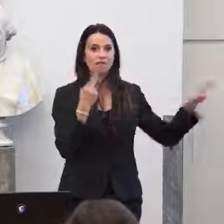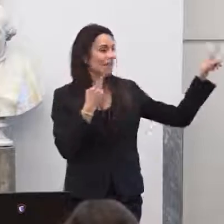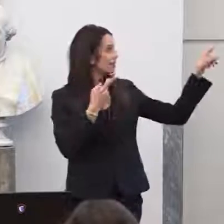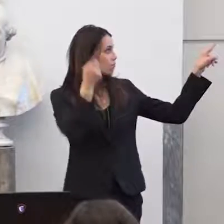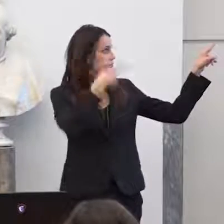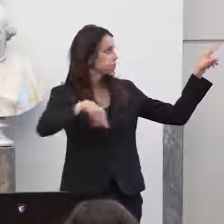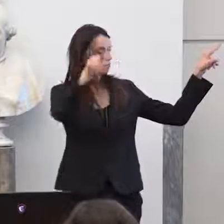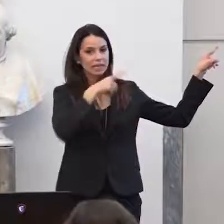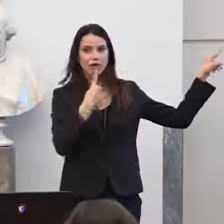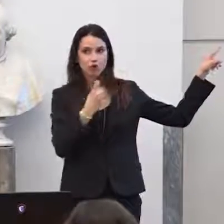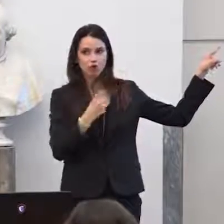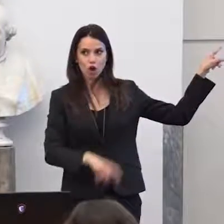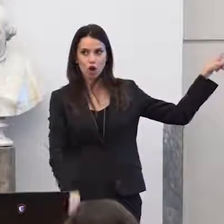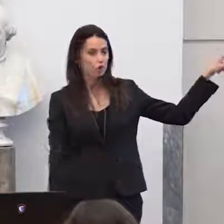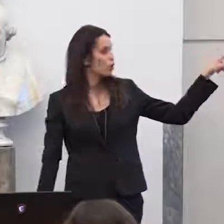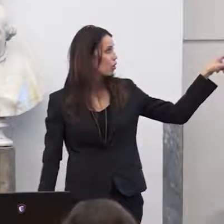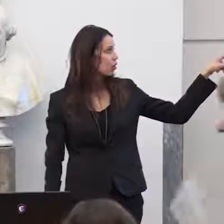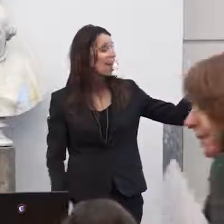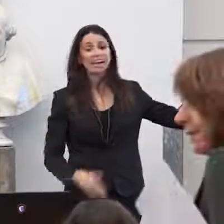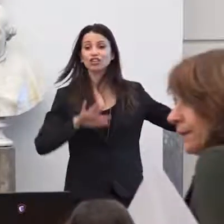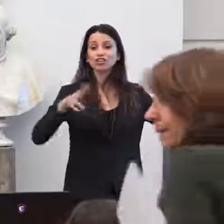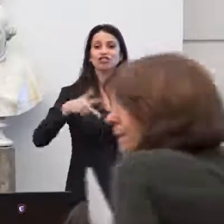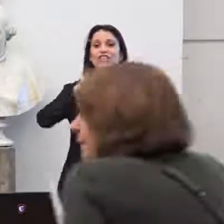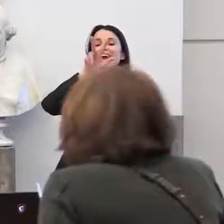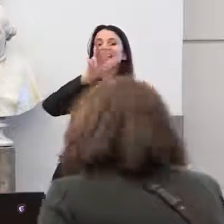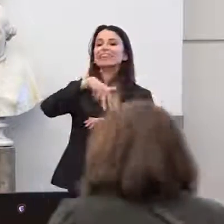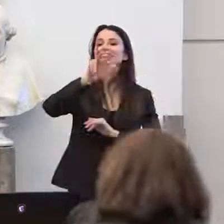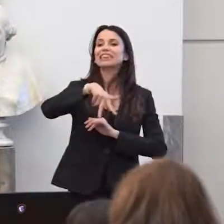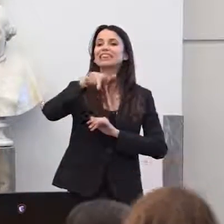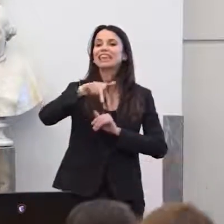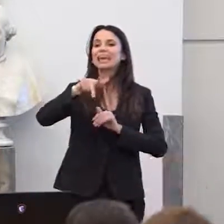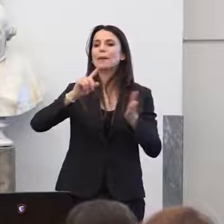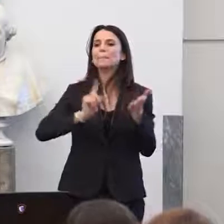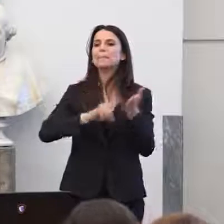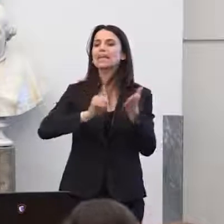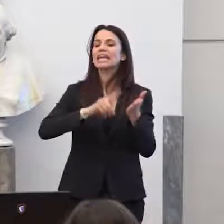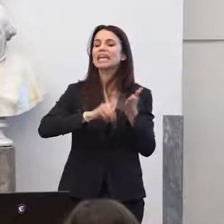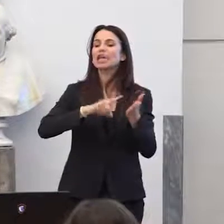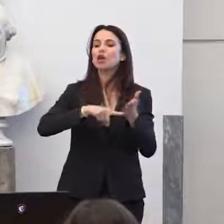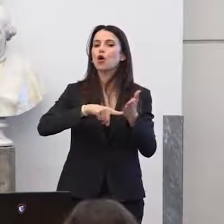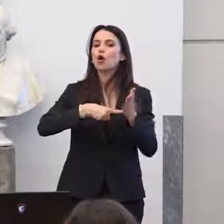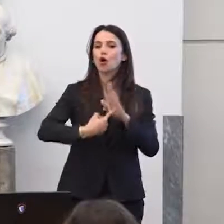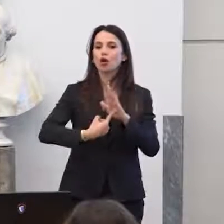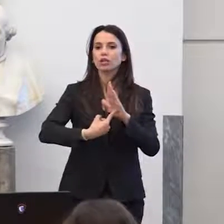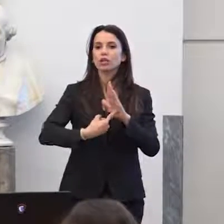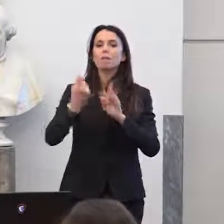oggi oltre 3 milioni di pensioni di invalidità, indennità di